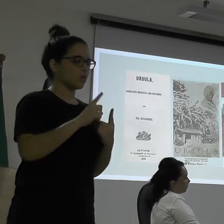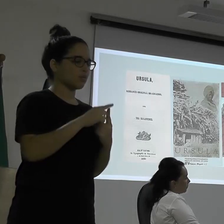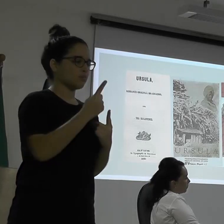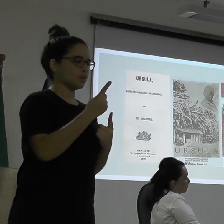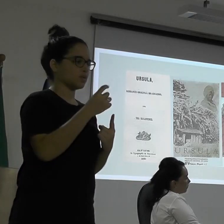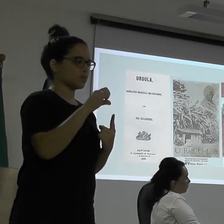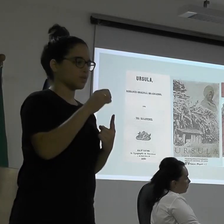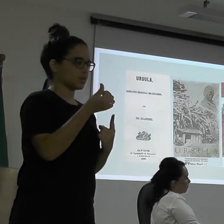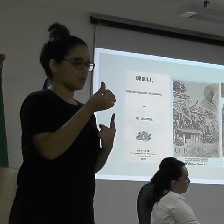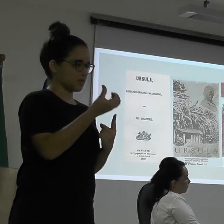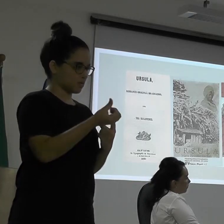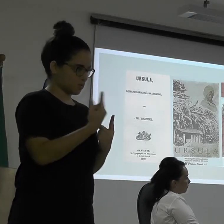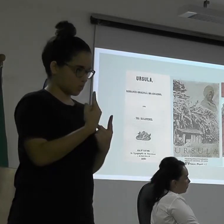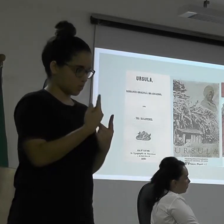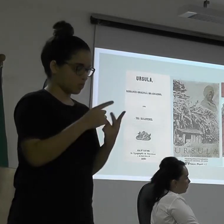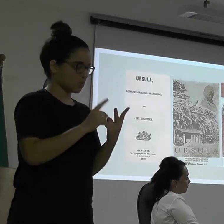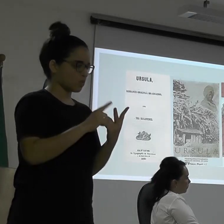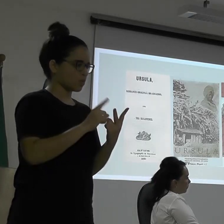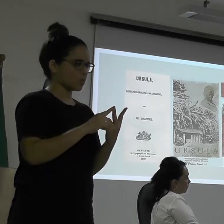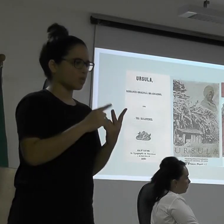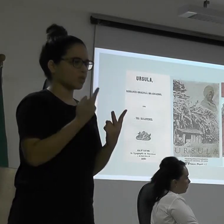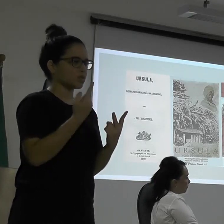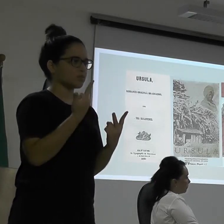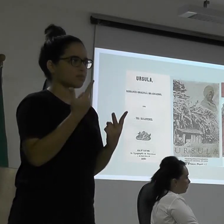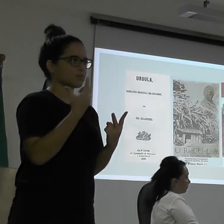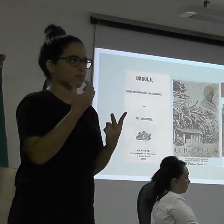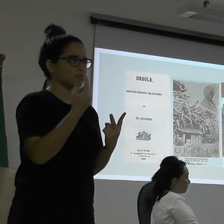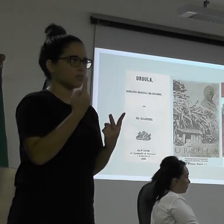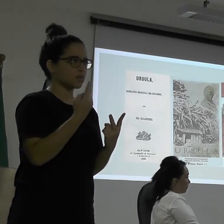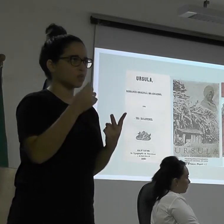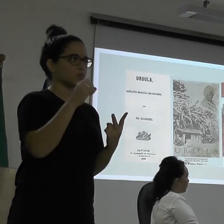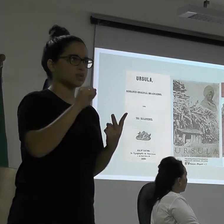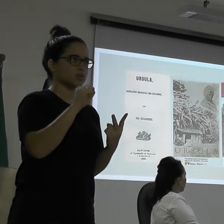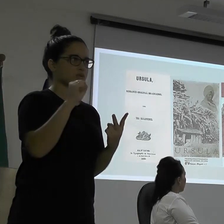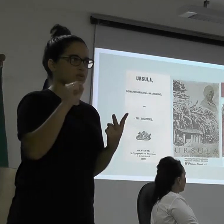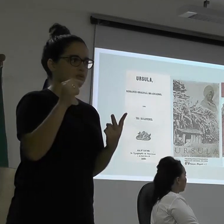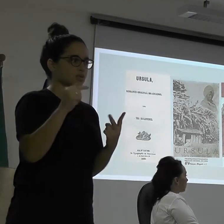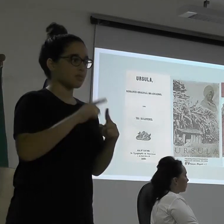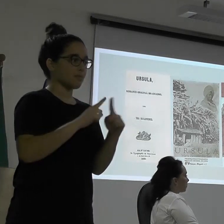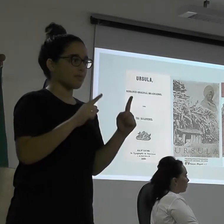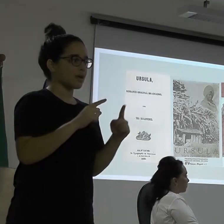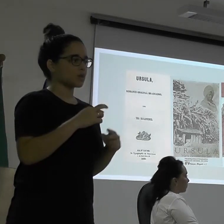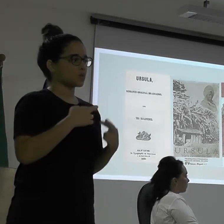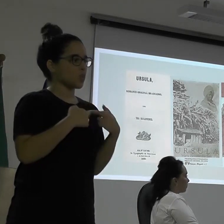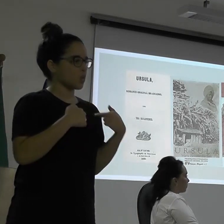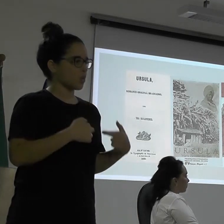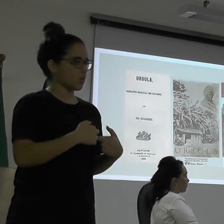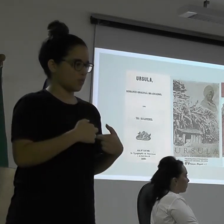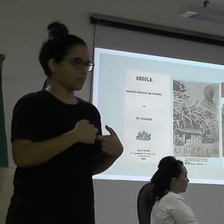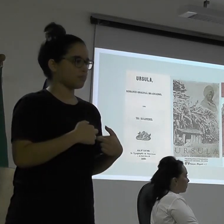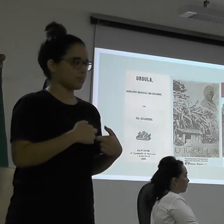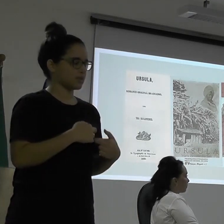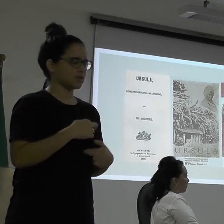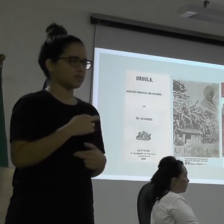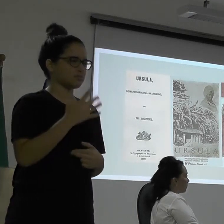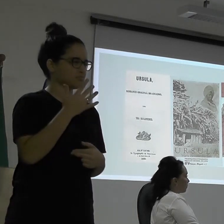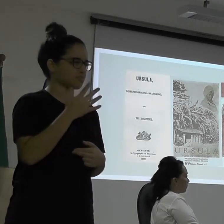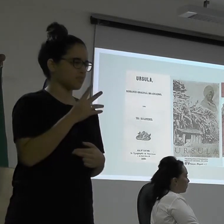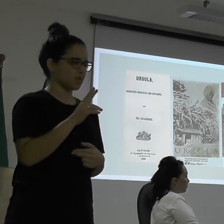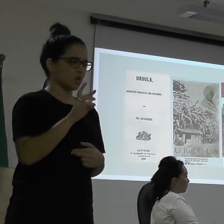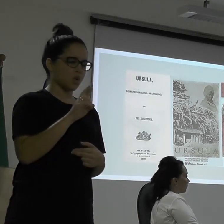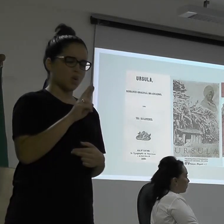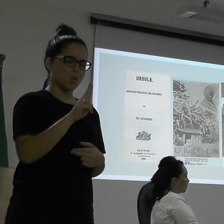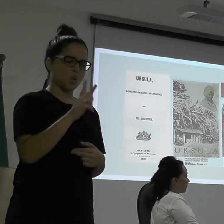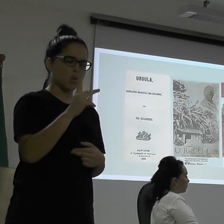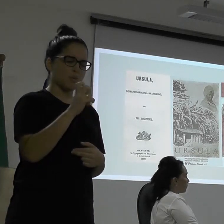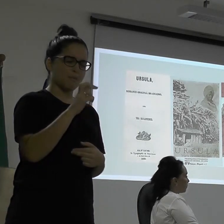e o Conto Escrava, de 1887. Sobre o romance Gupeva, Zaide Musar refere que Gupeva